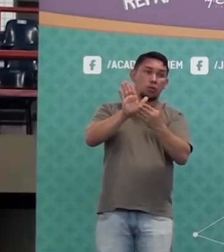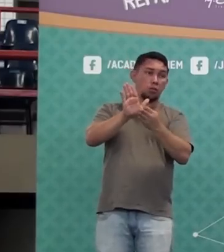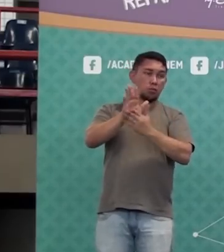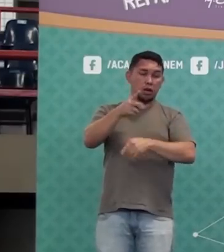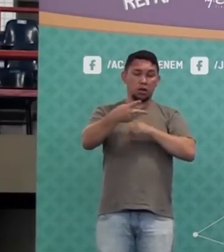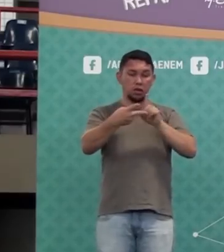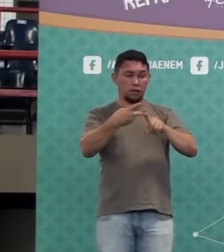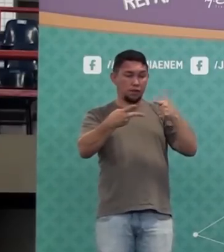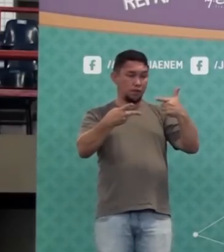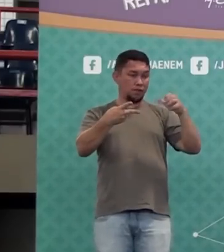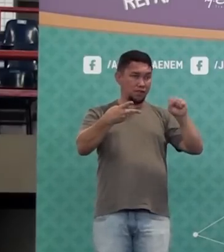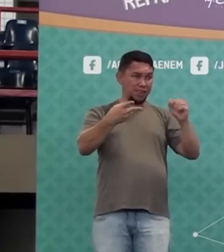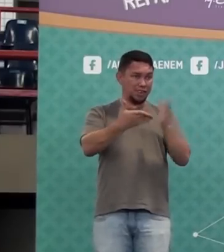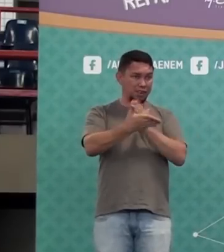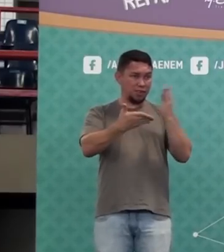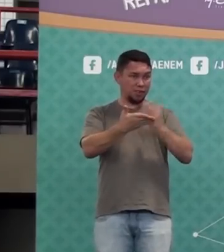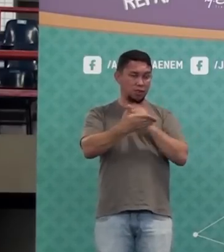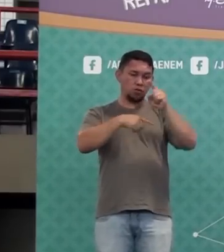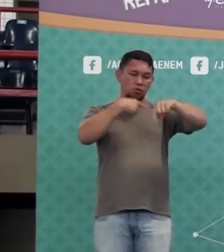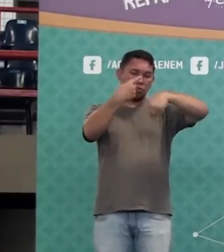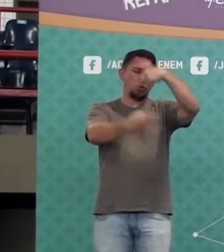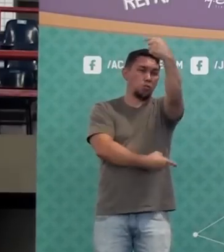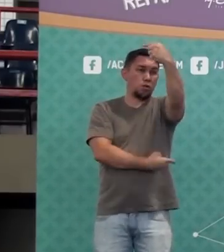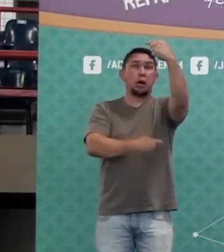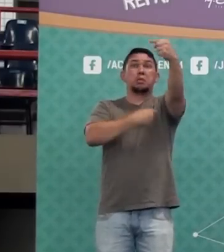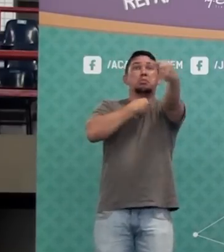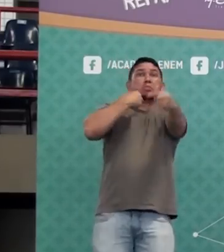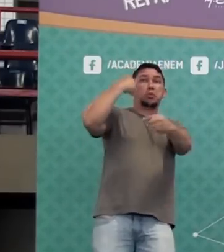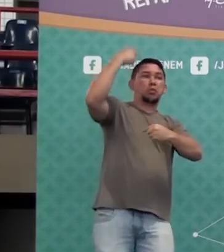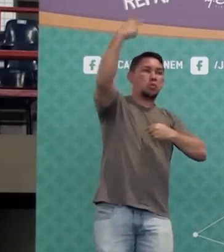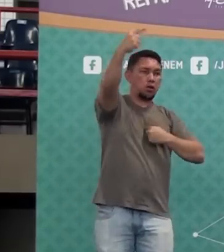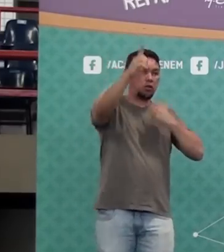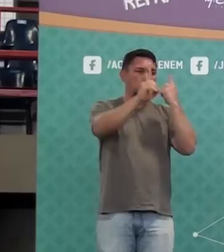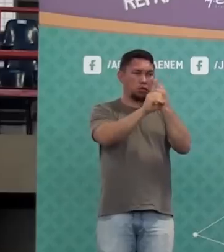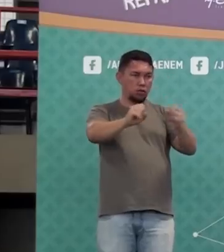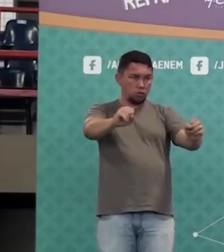página 28 para trazer no encontro seguinte, tá?